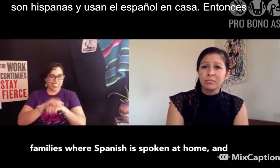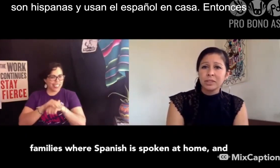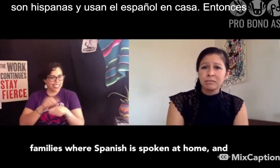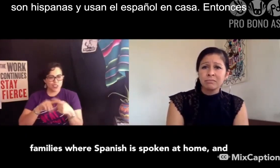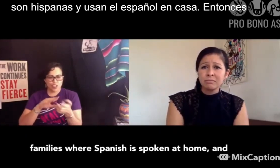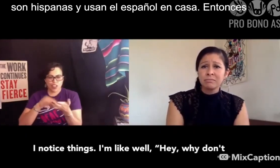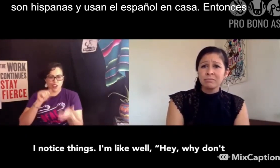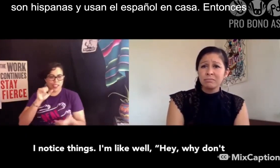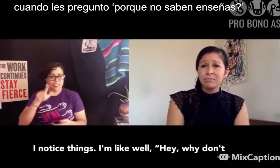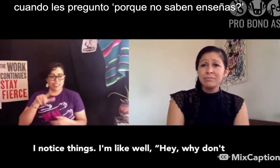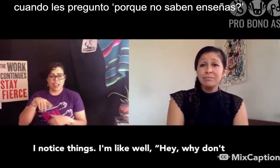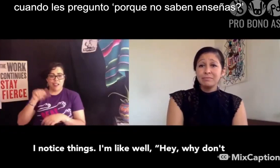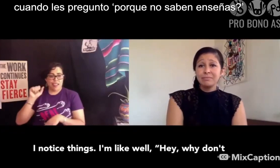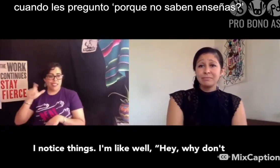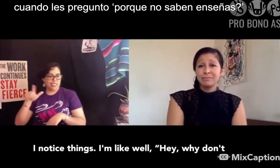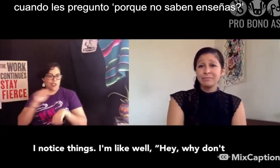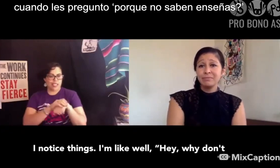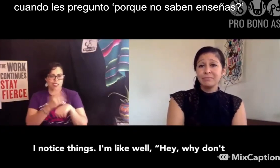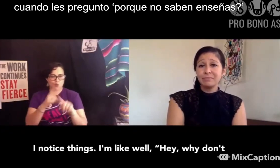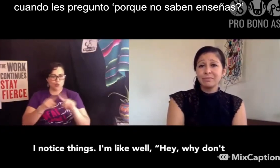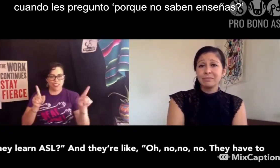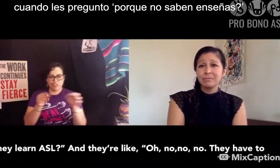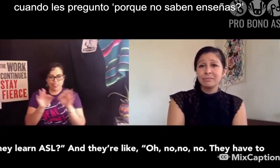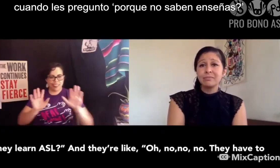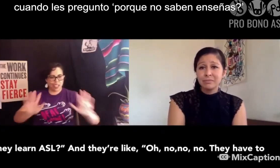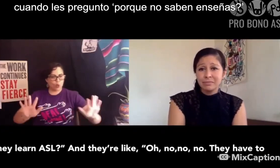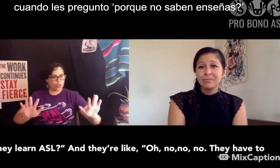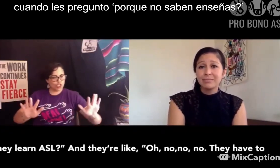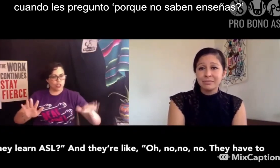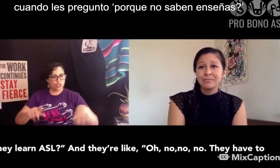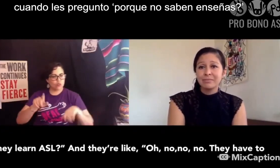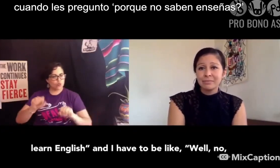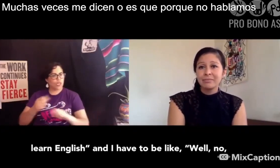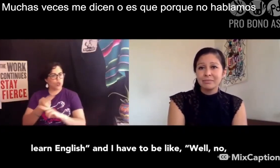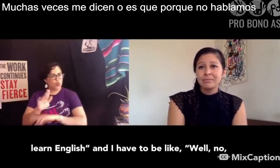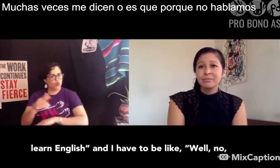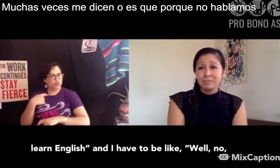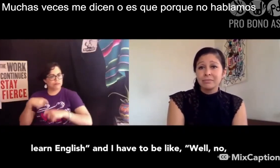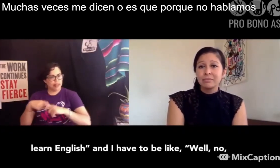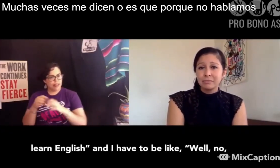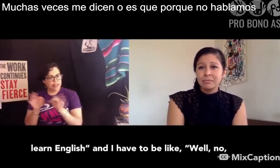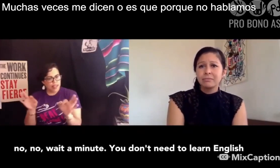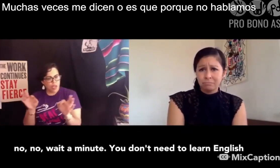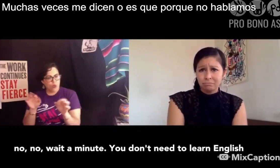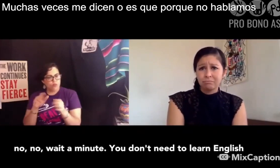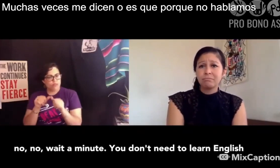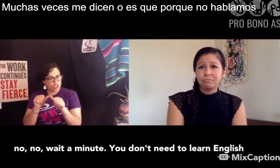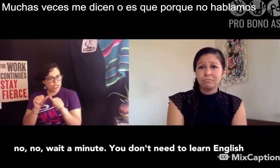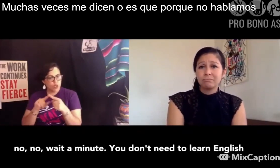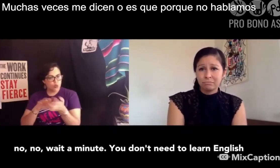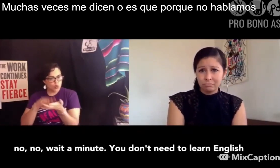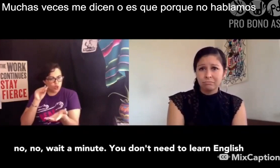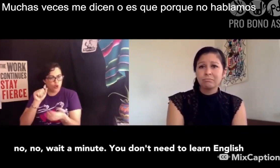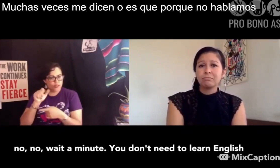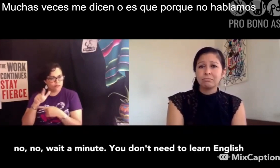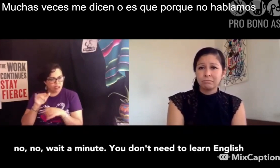en casa. Entonces, cuando les pregunto por qué no saben señas, muchas veces me